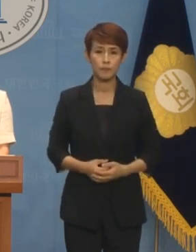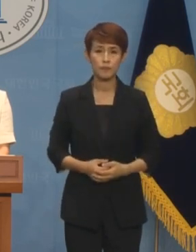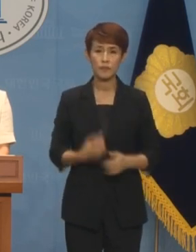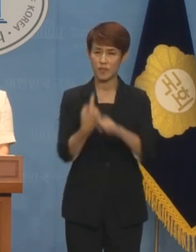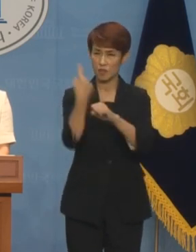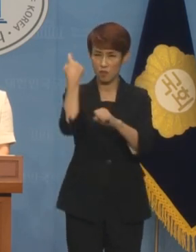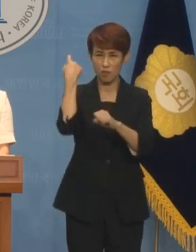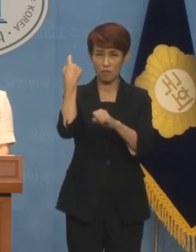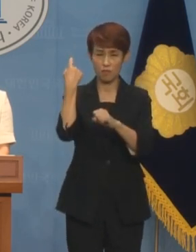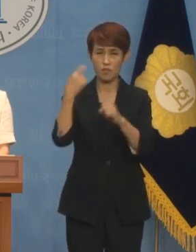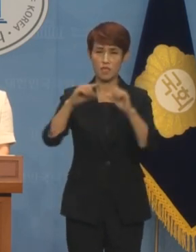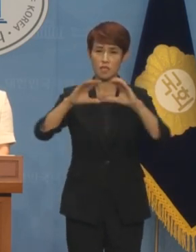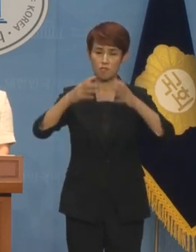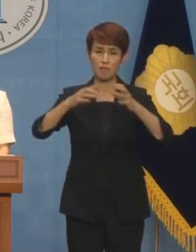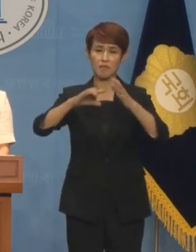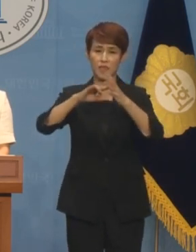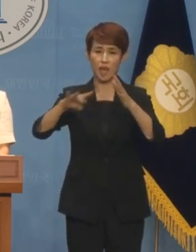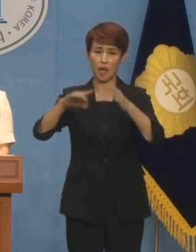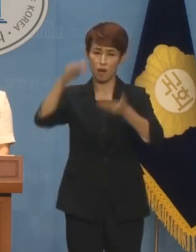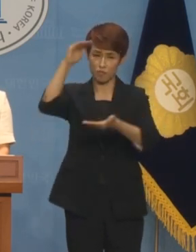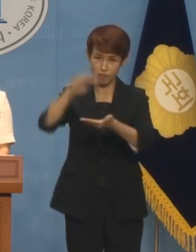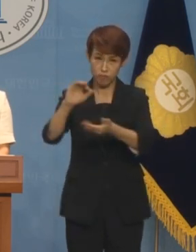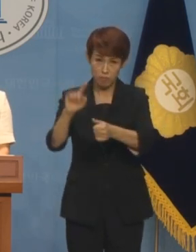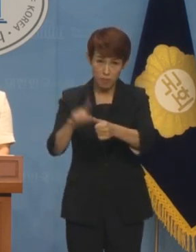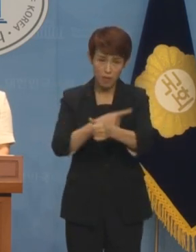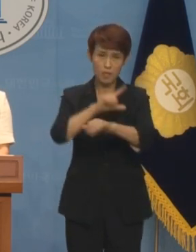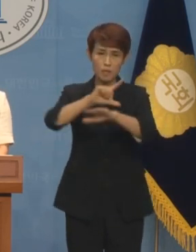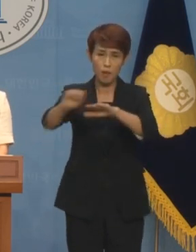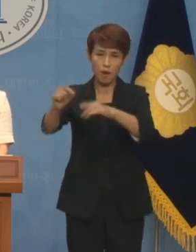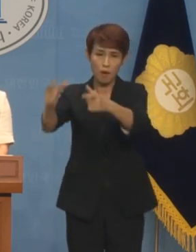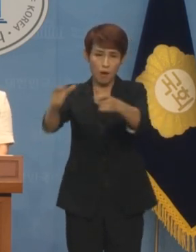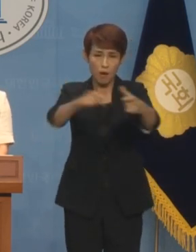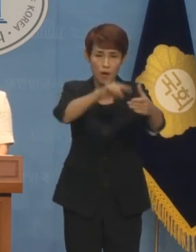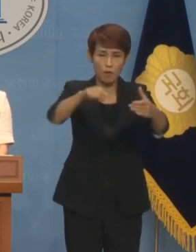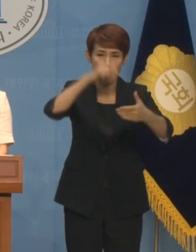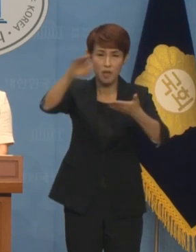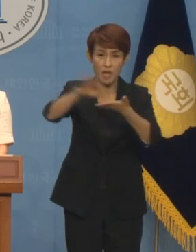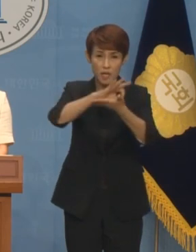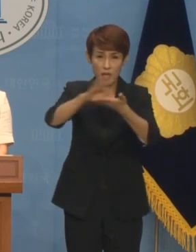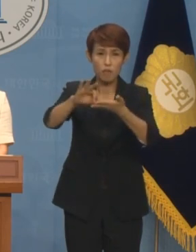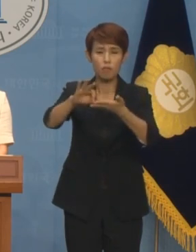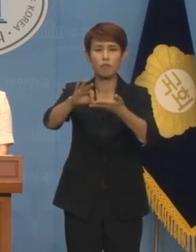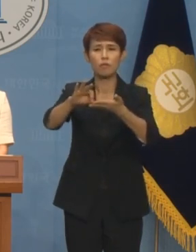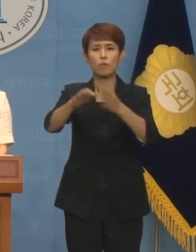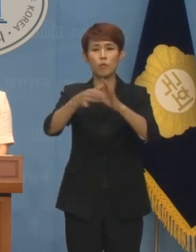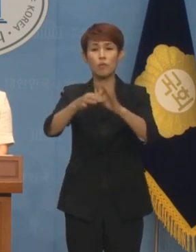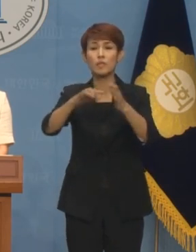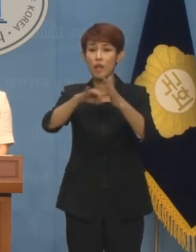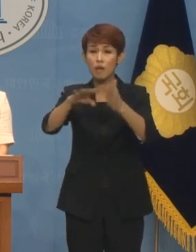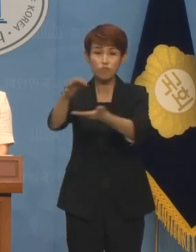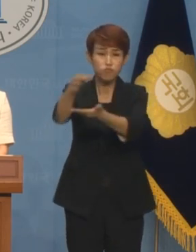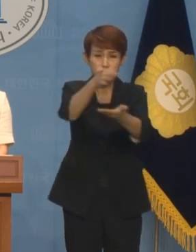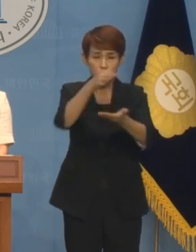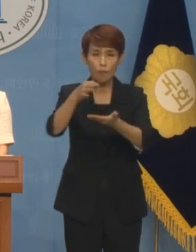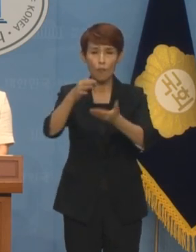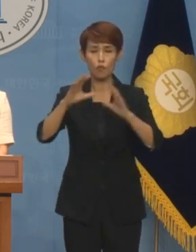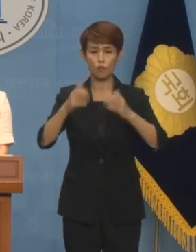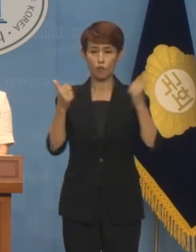지난해 대규모 국세 감소로 인해서 지자체로 예산 책정됐던 보통교부세 약 20조 원이 국회 심의도